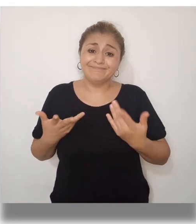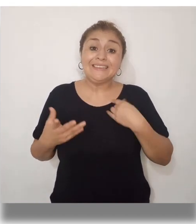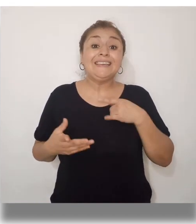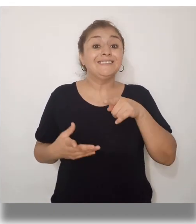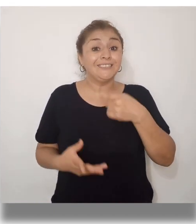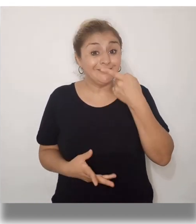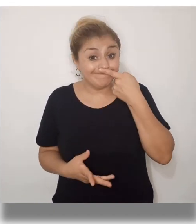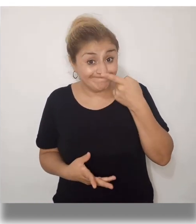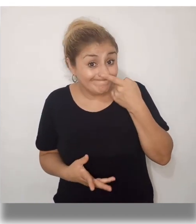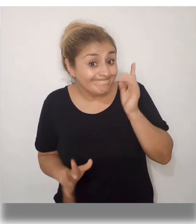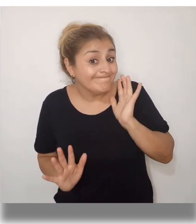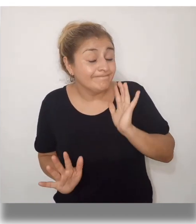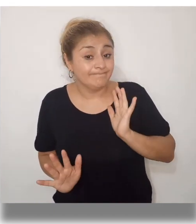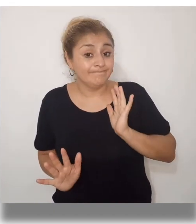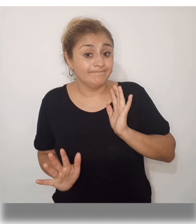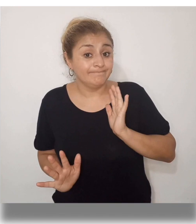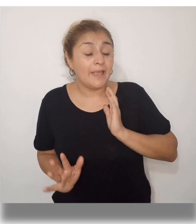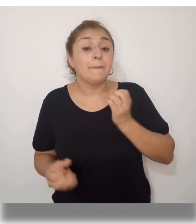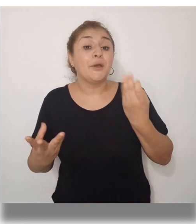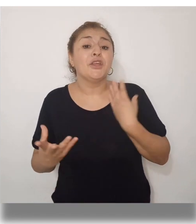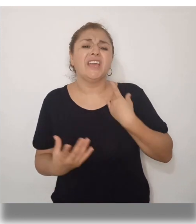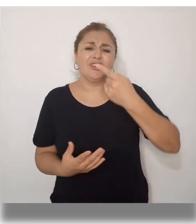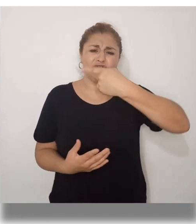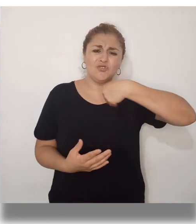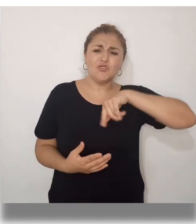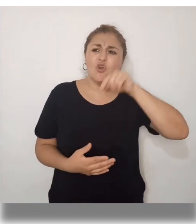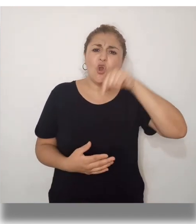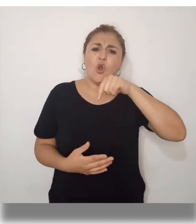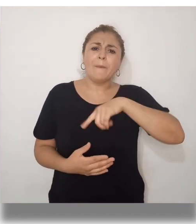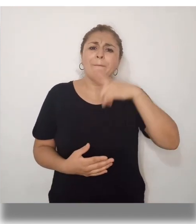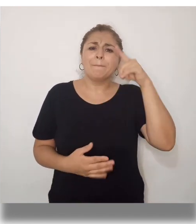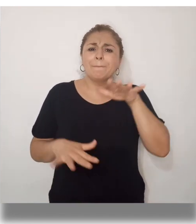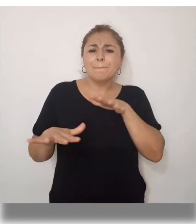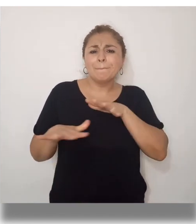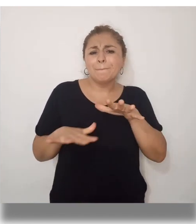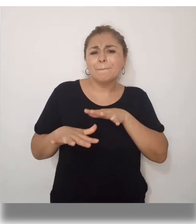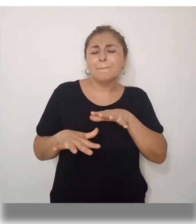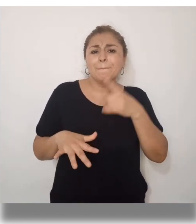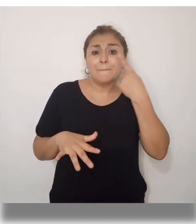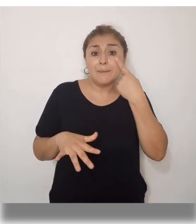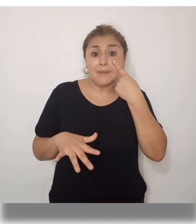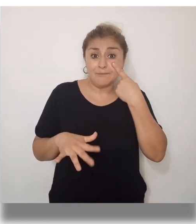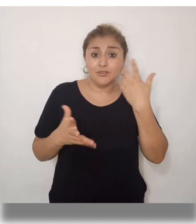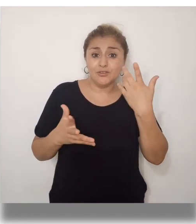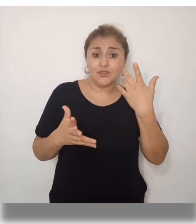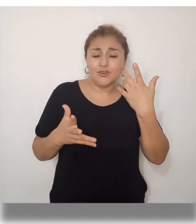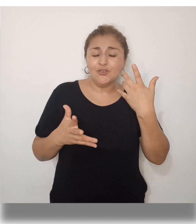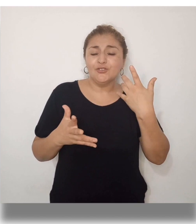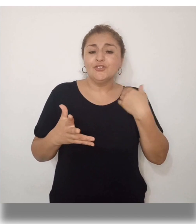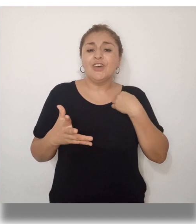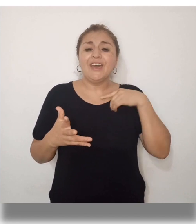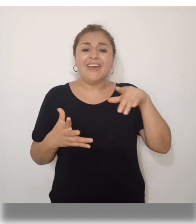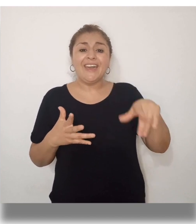curioso porque vivimos en la era de la comunicación jamás en toda la historia del